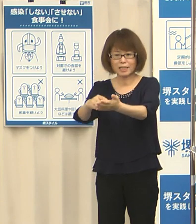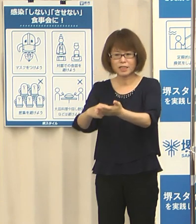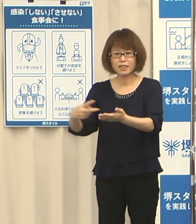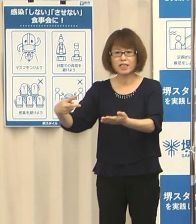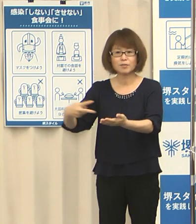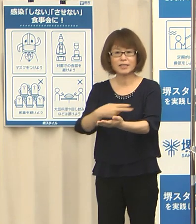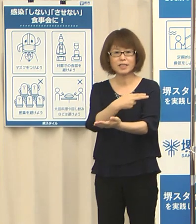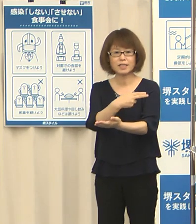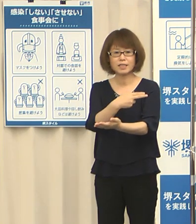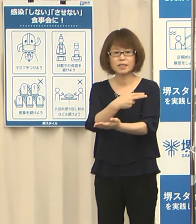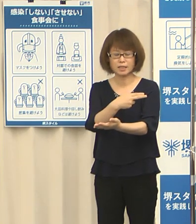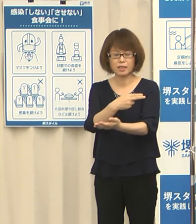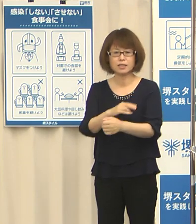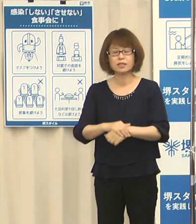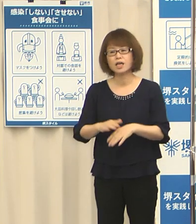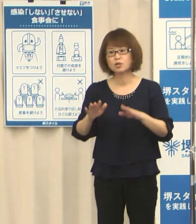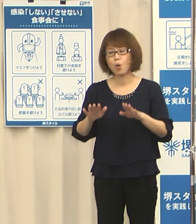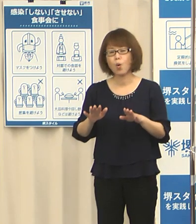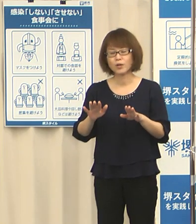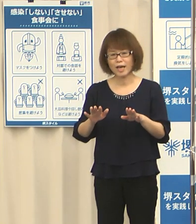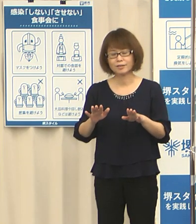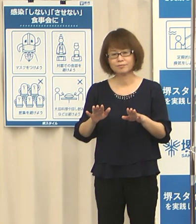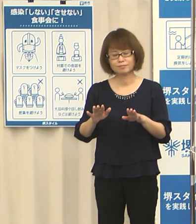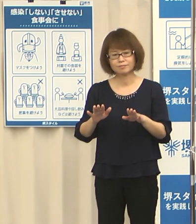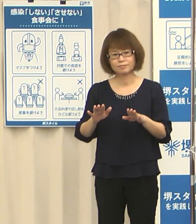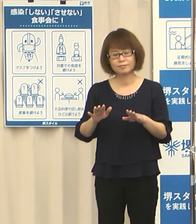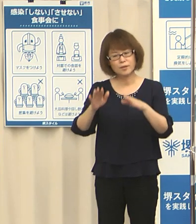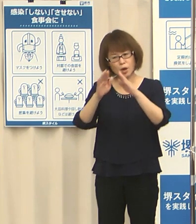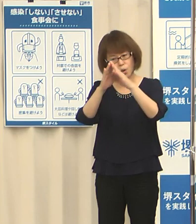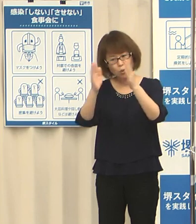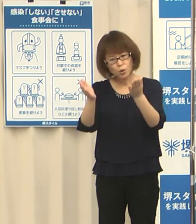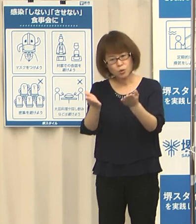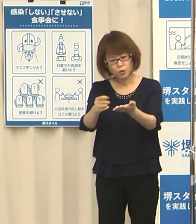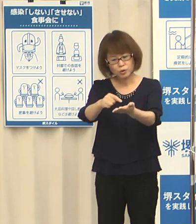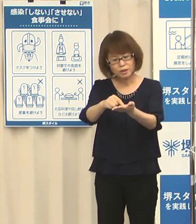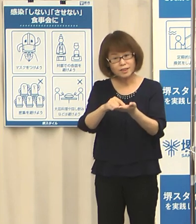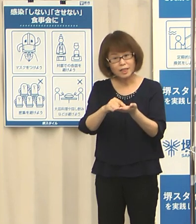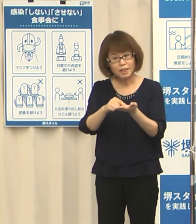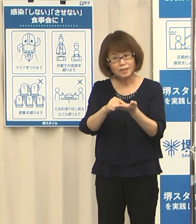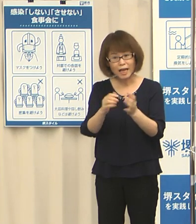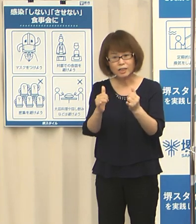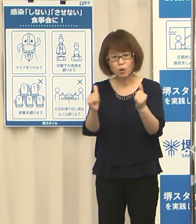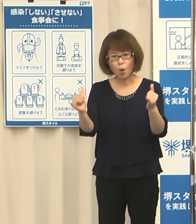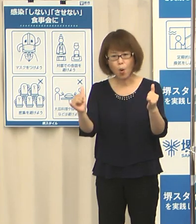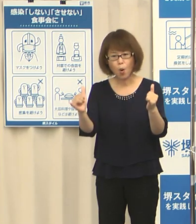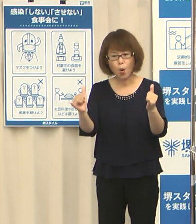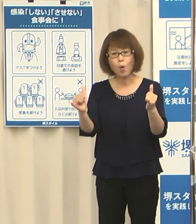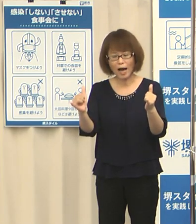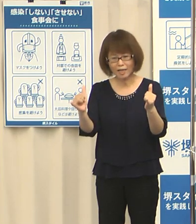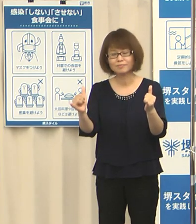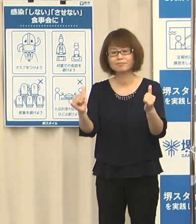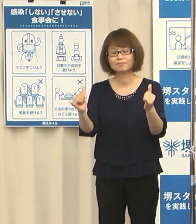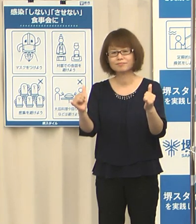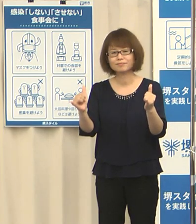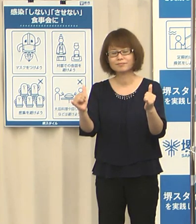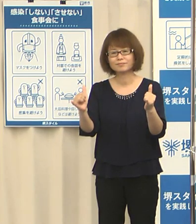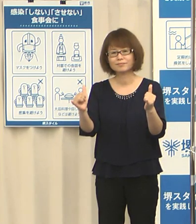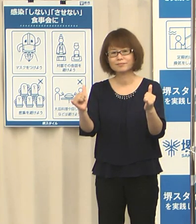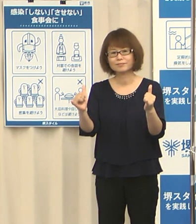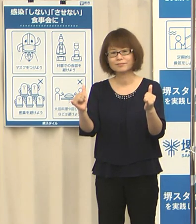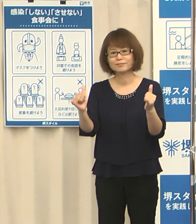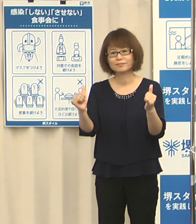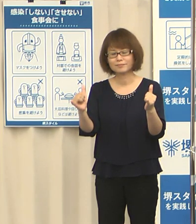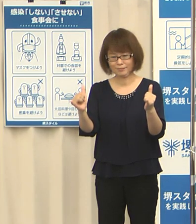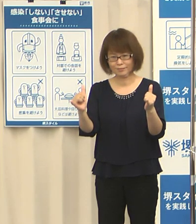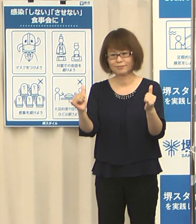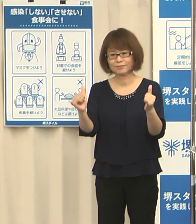っております。今日現在でほとんど申請していただいた方が申請してい